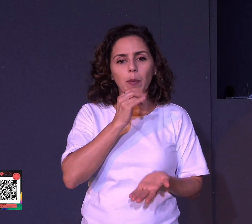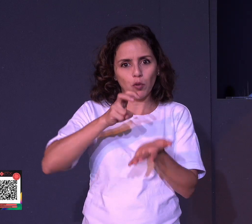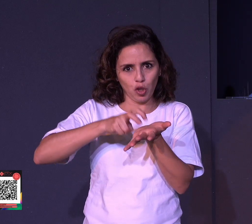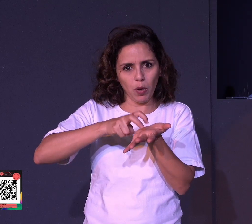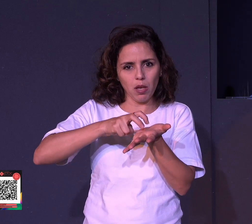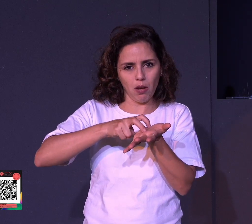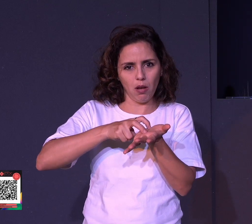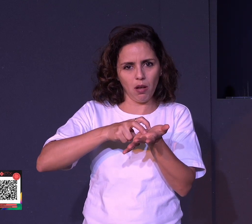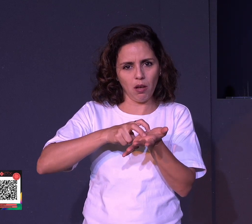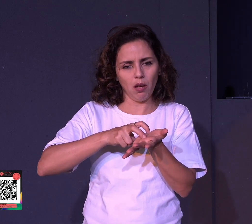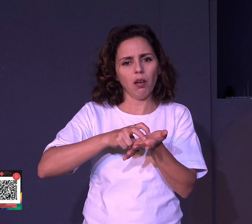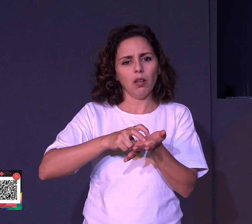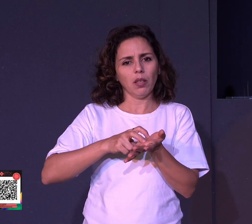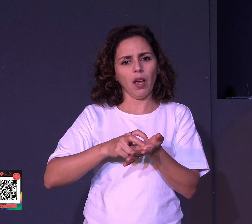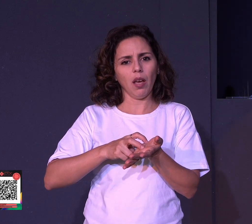Bota uma adoração na tua casa.